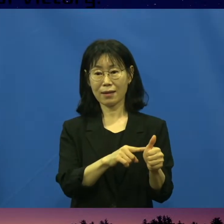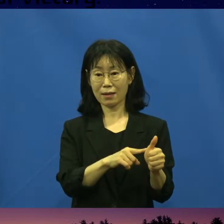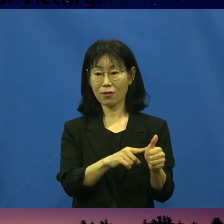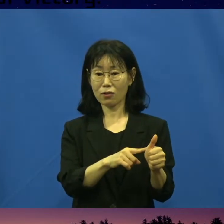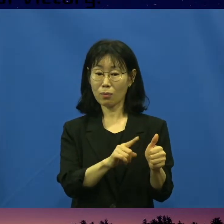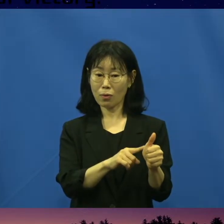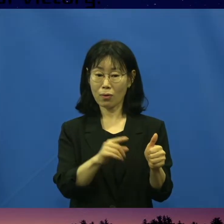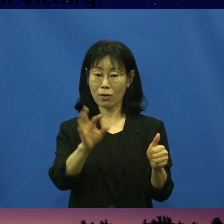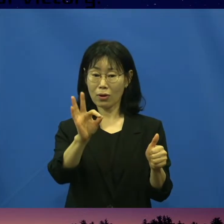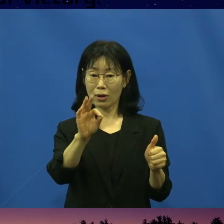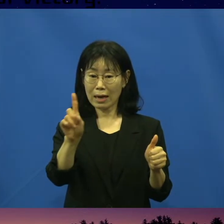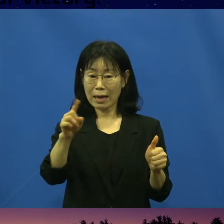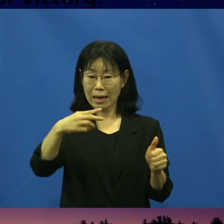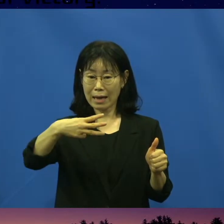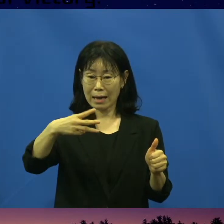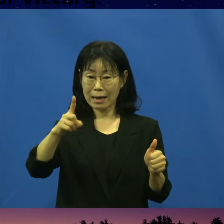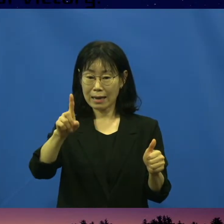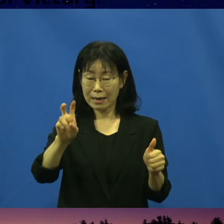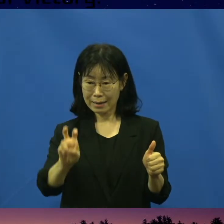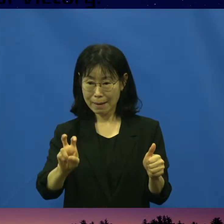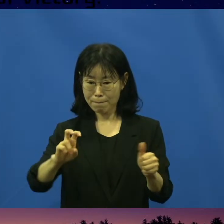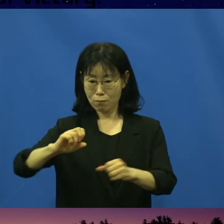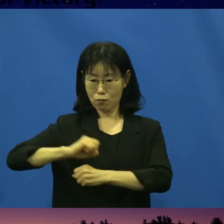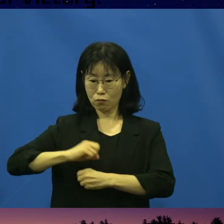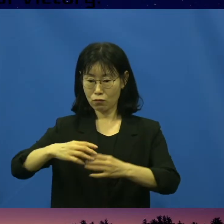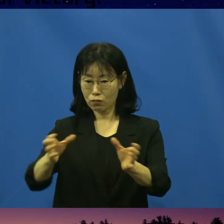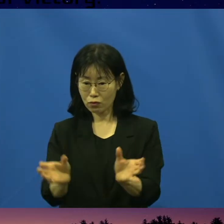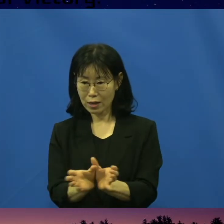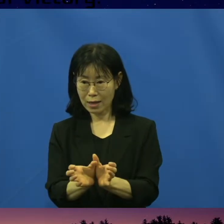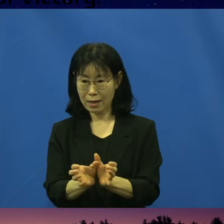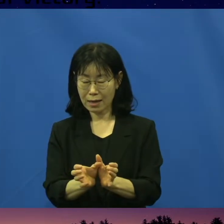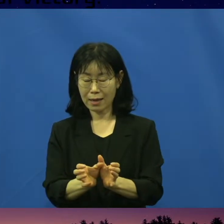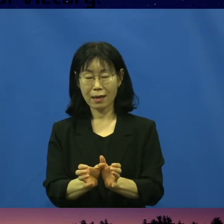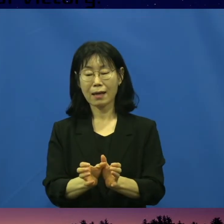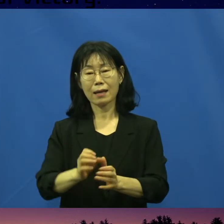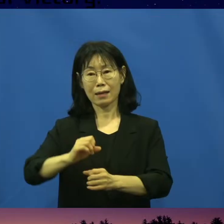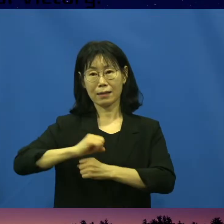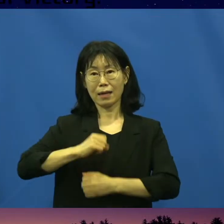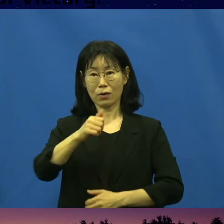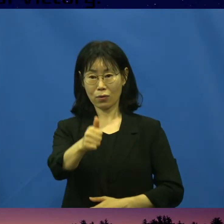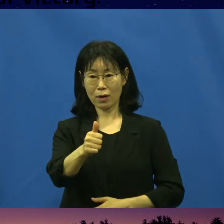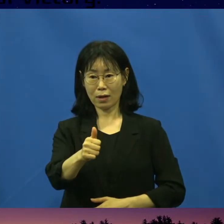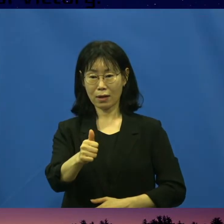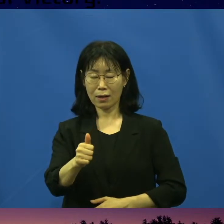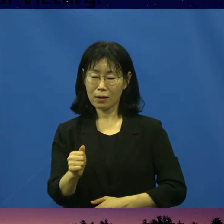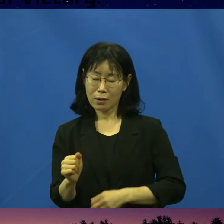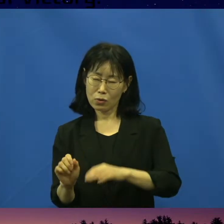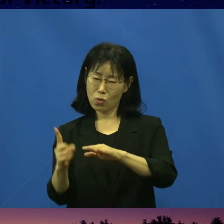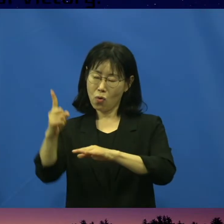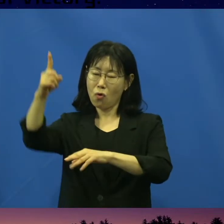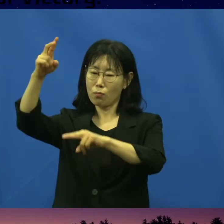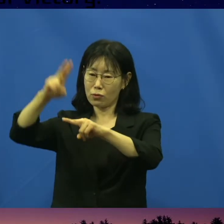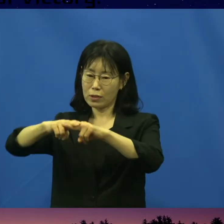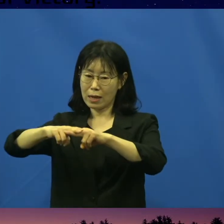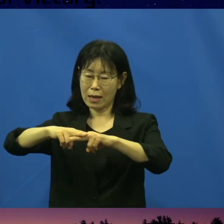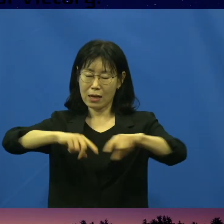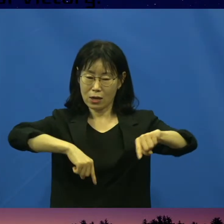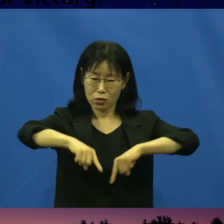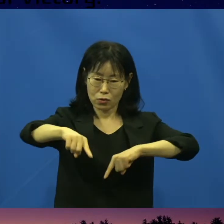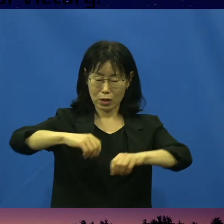장관이에요. 그러니까 이 군대, 아람 군대 최고 지휘관이 된 거죠.